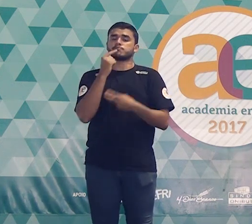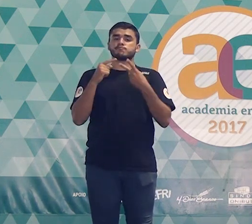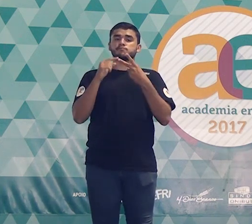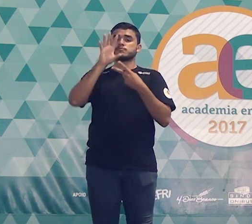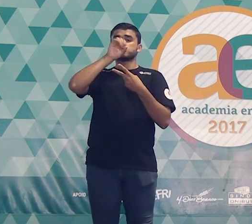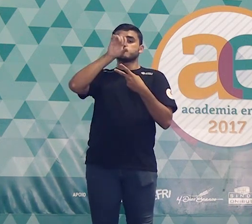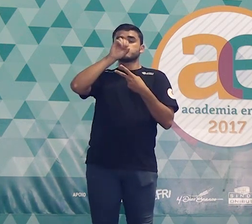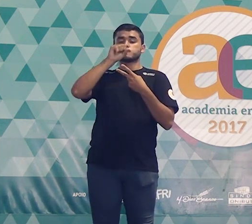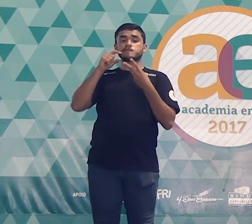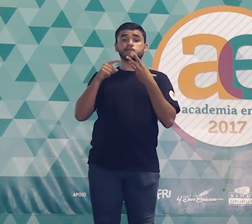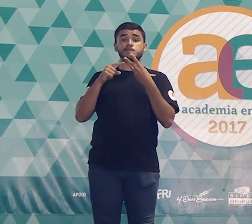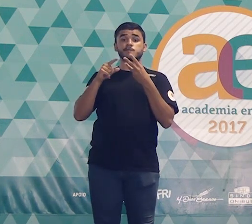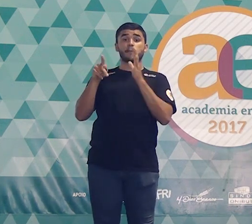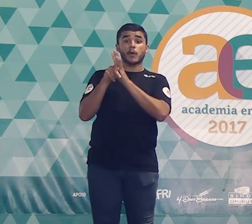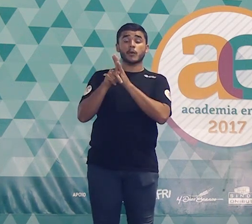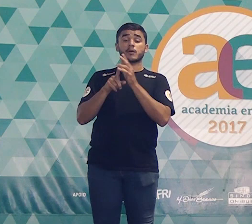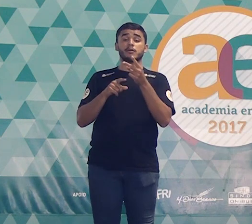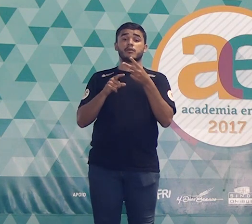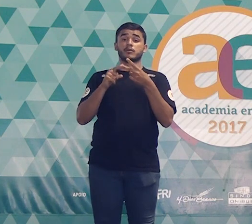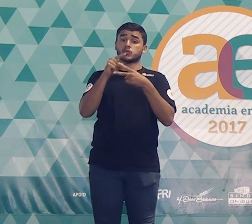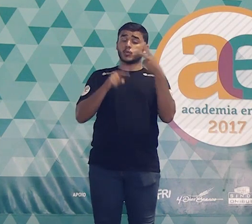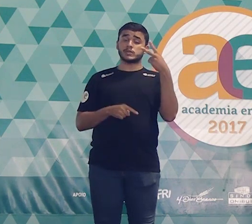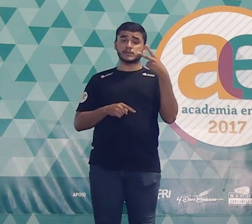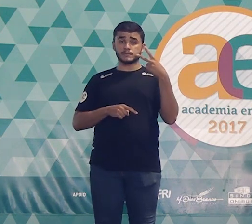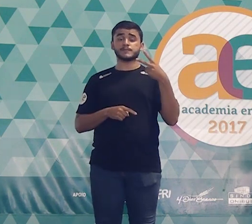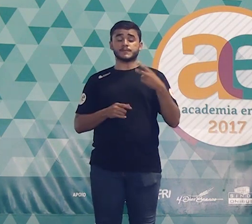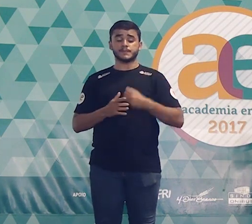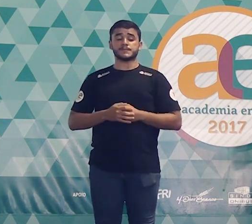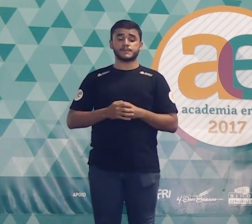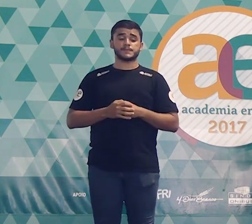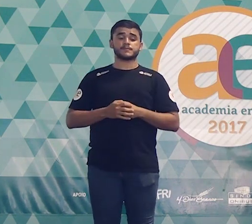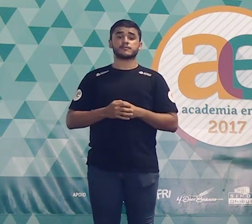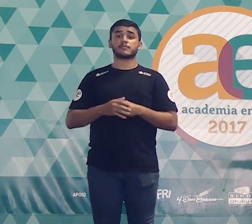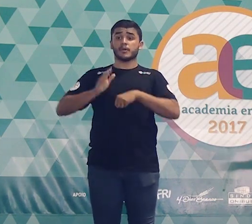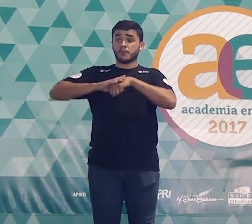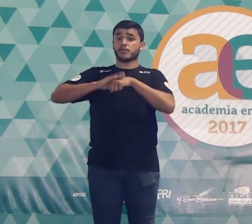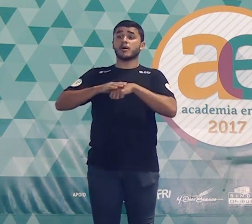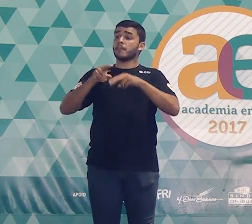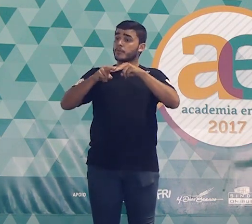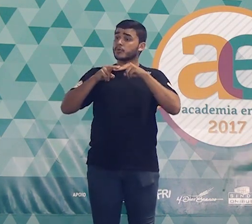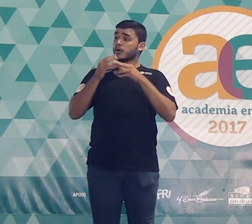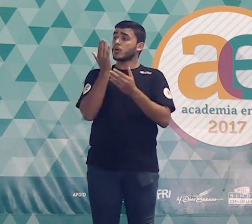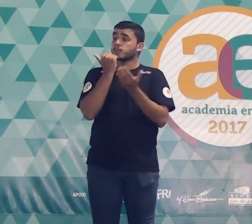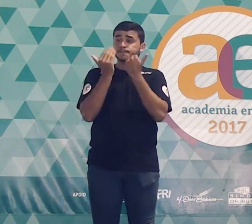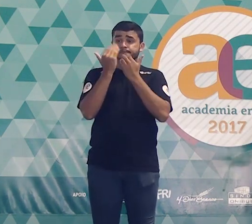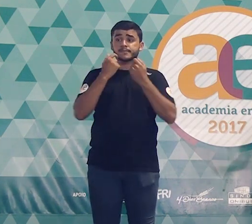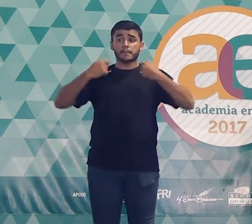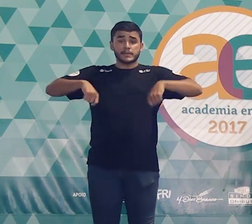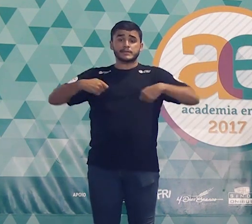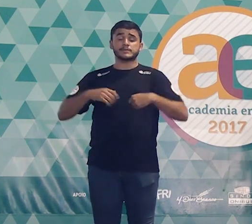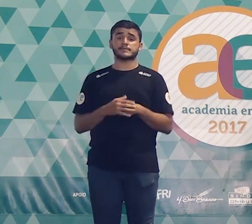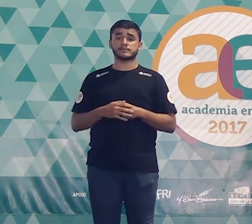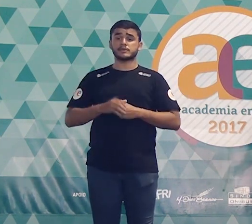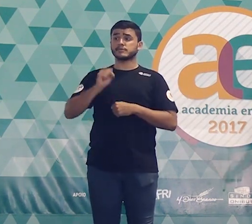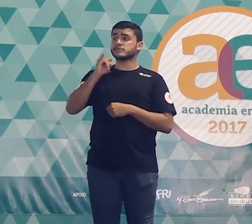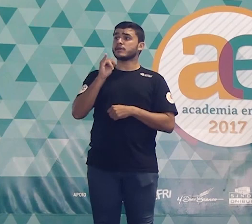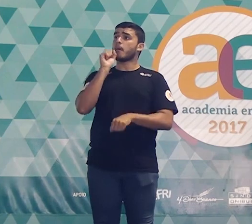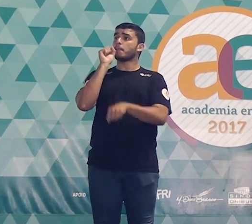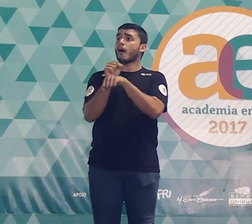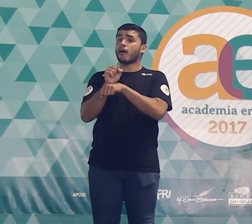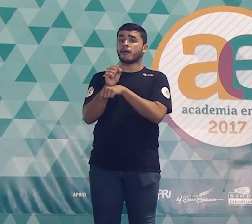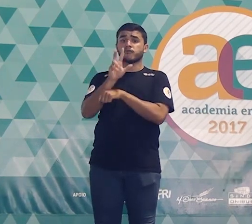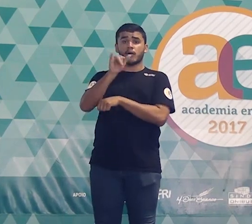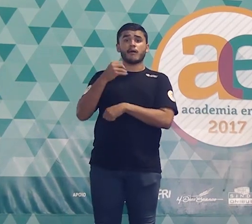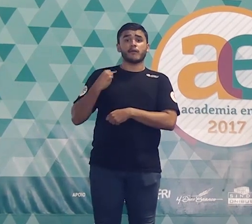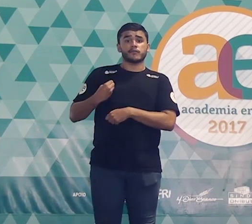você tem que ter comida disponível e oxigênio. Por isso que eu tenho que me alimentar. Se eu parar de me alimentar, eu vou morrer. Por quê?